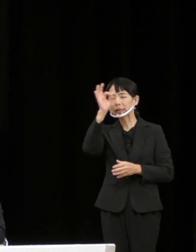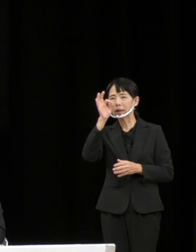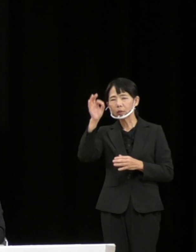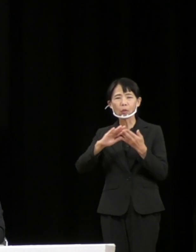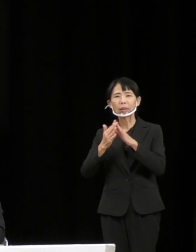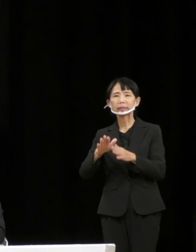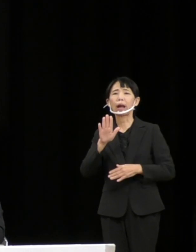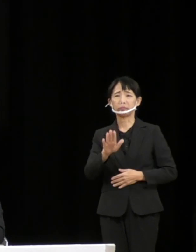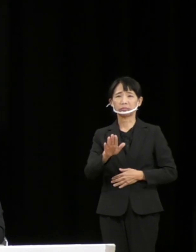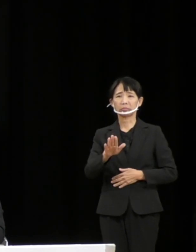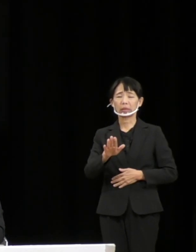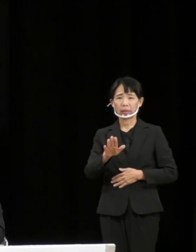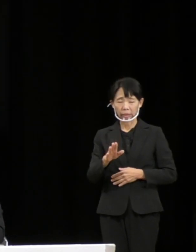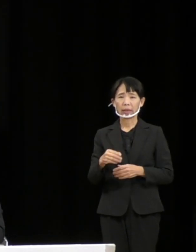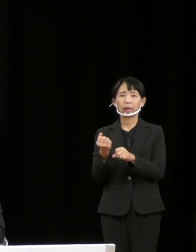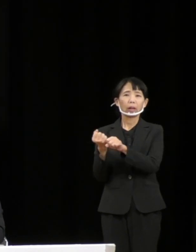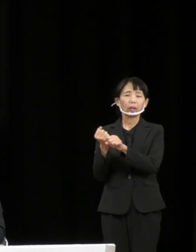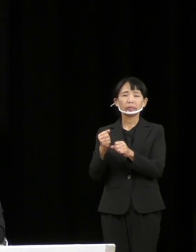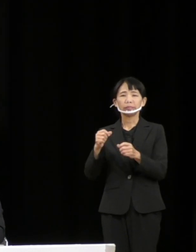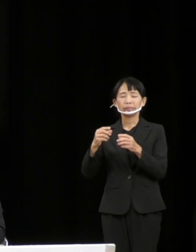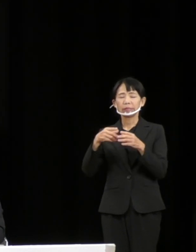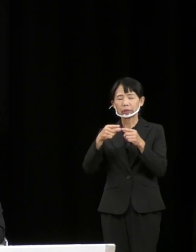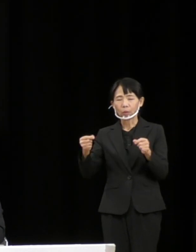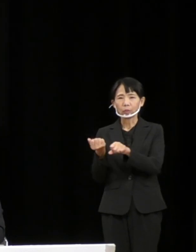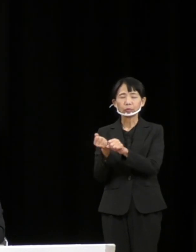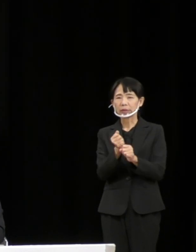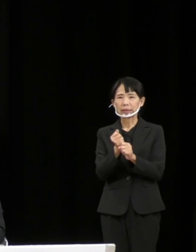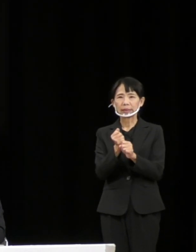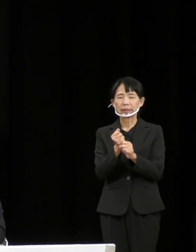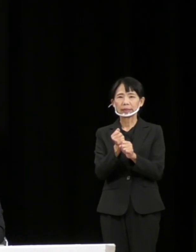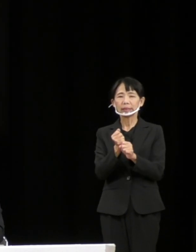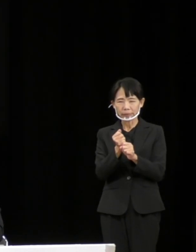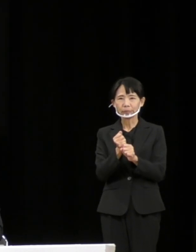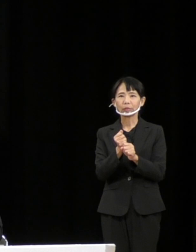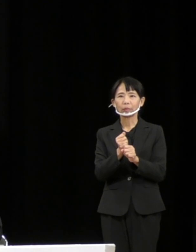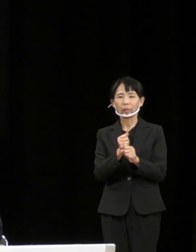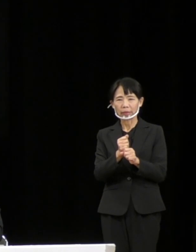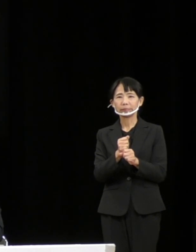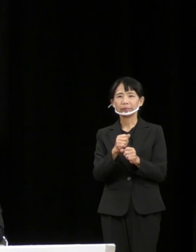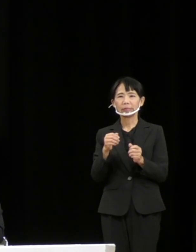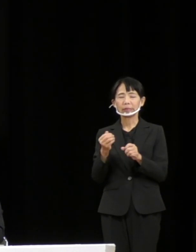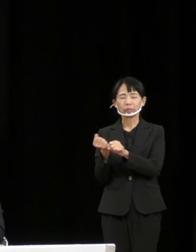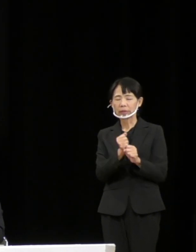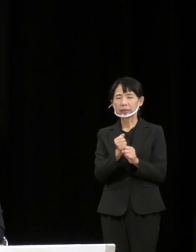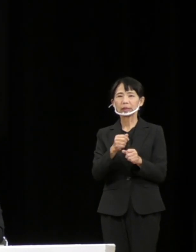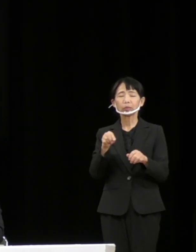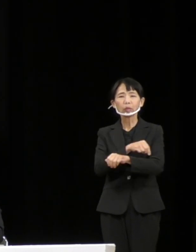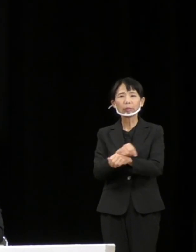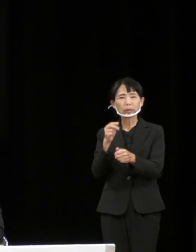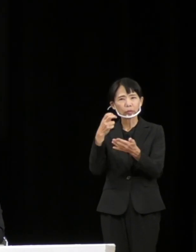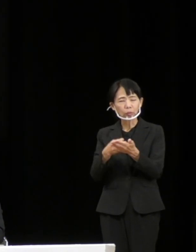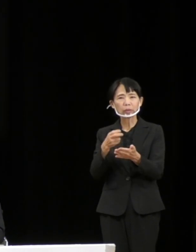が復帰後50年間の10年ごとに行われた5人にわたる沖縄振興特別措置法の事